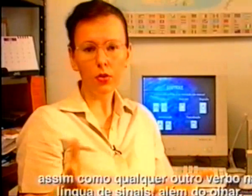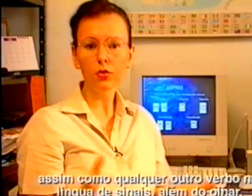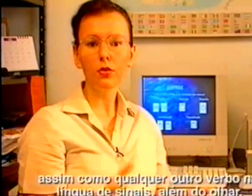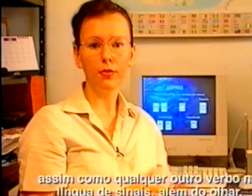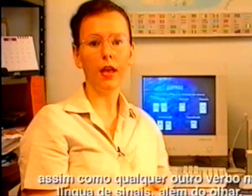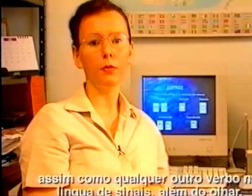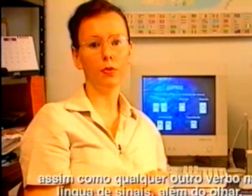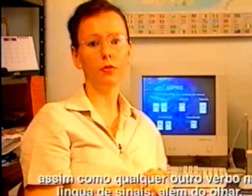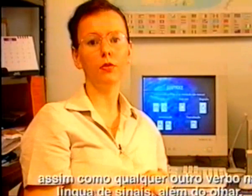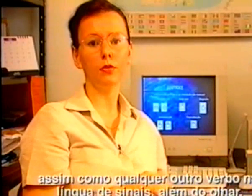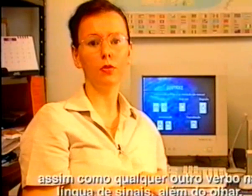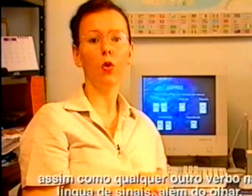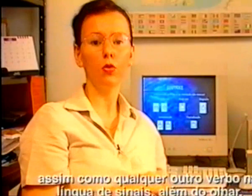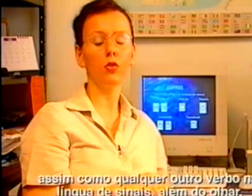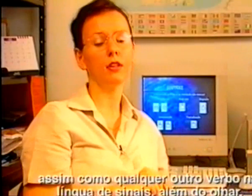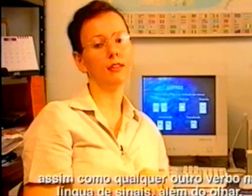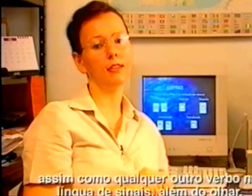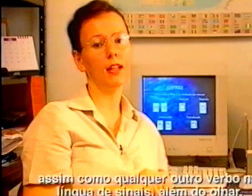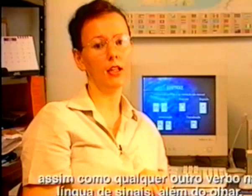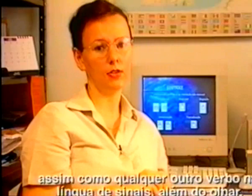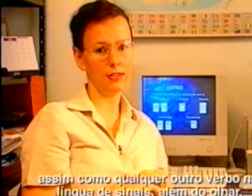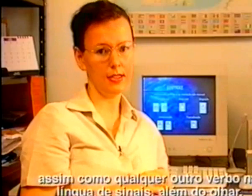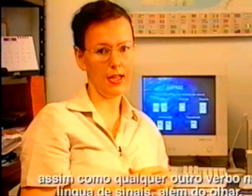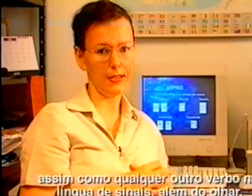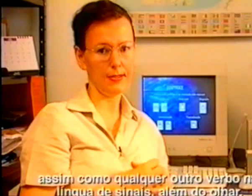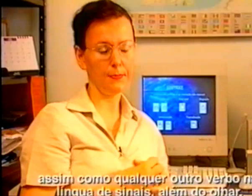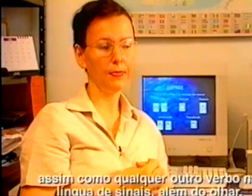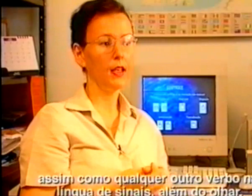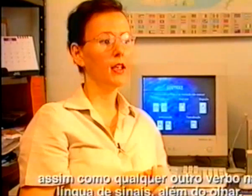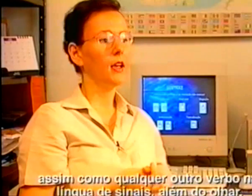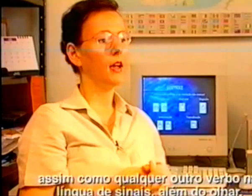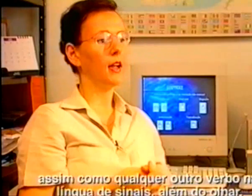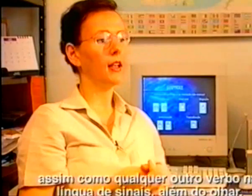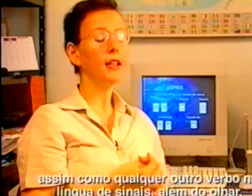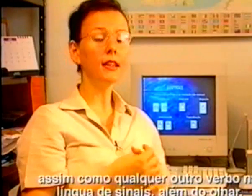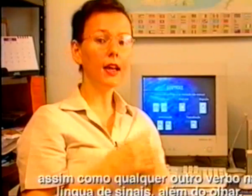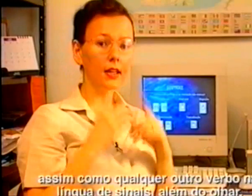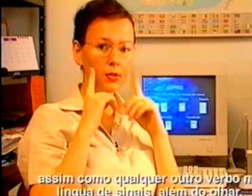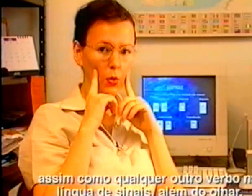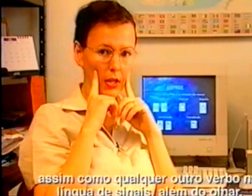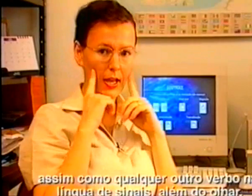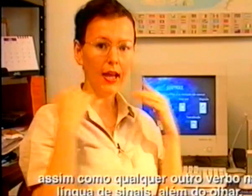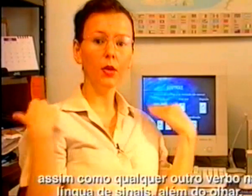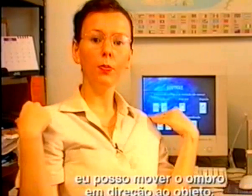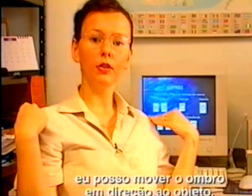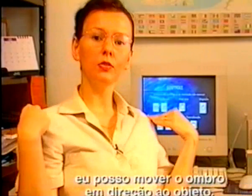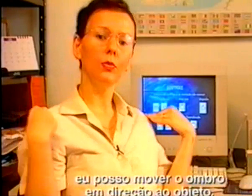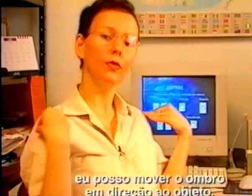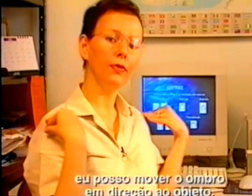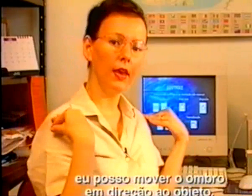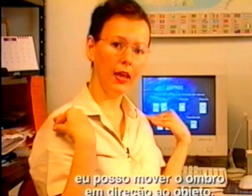qualquer outro verbo com concordância da língua de sinais. Além do olhar, eu posso